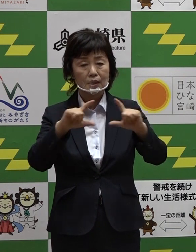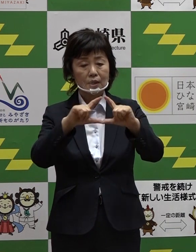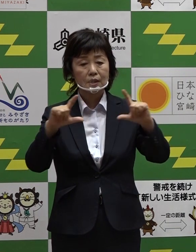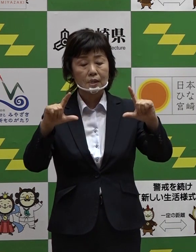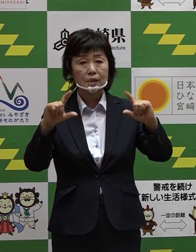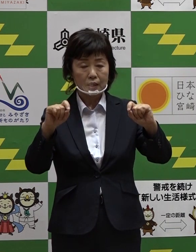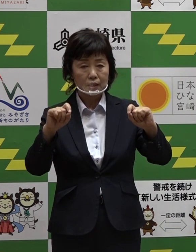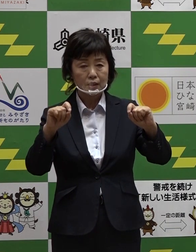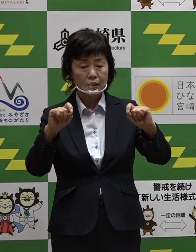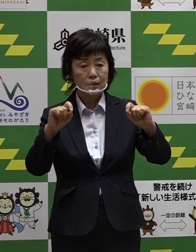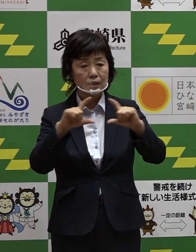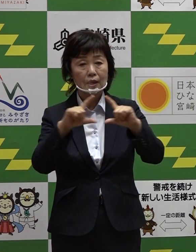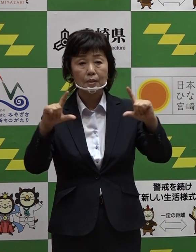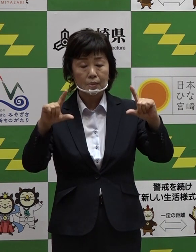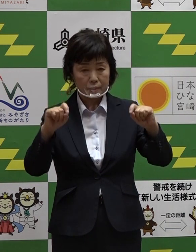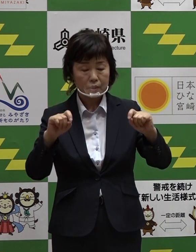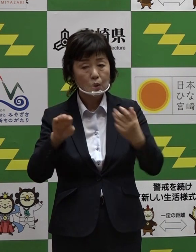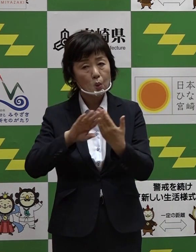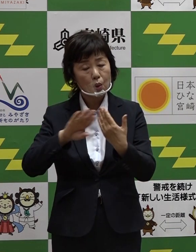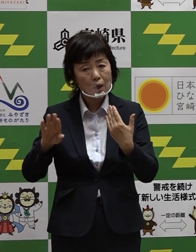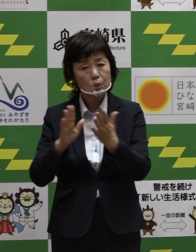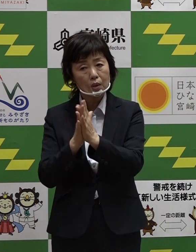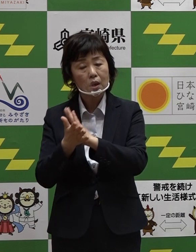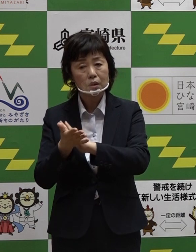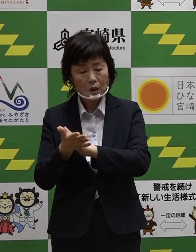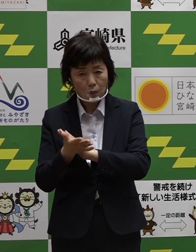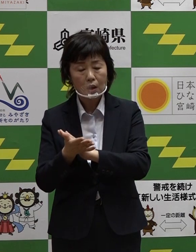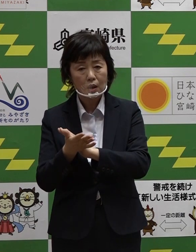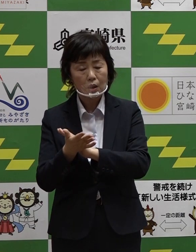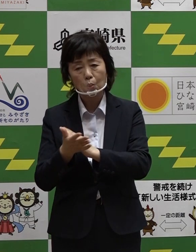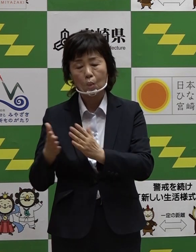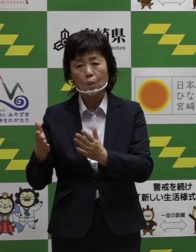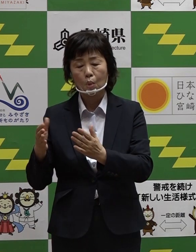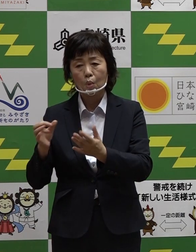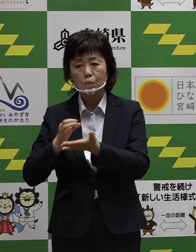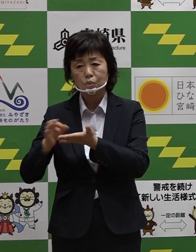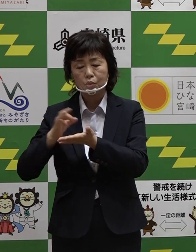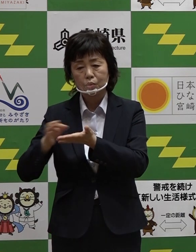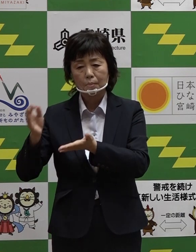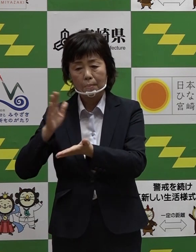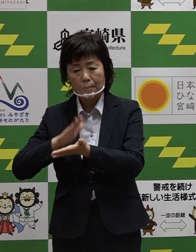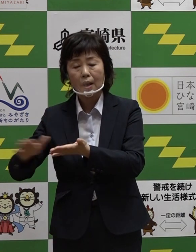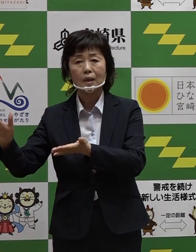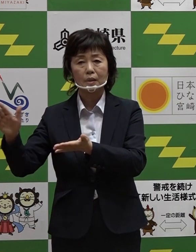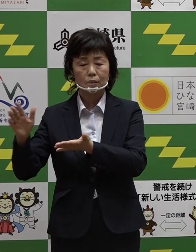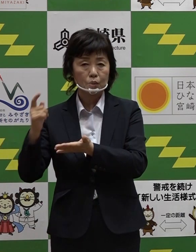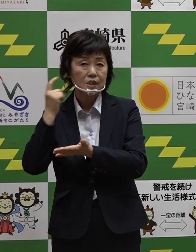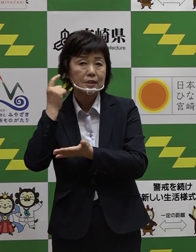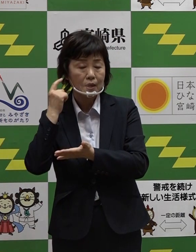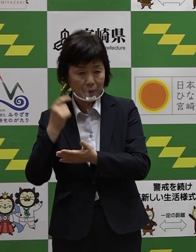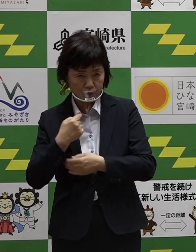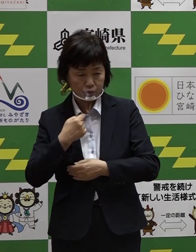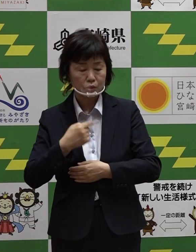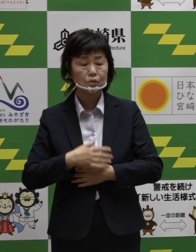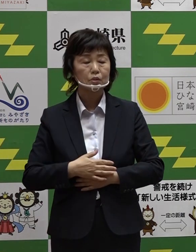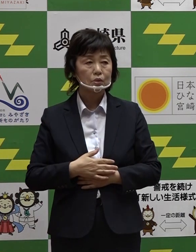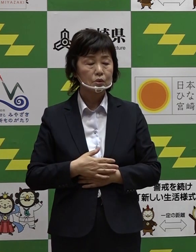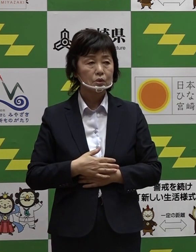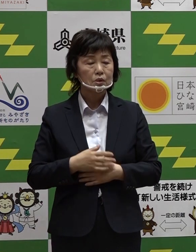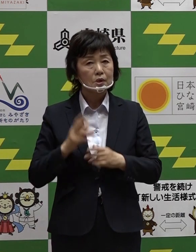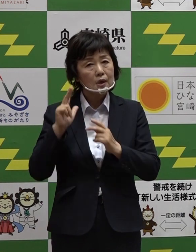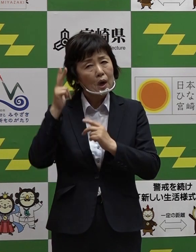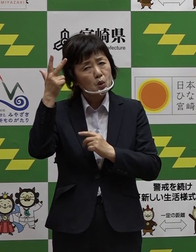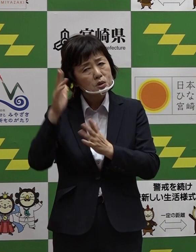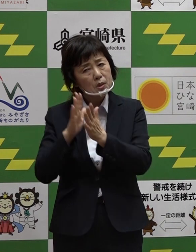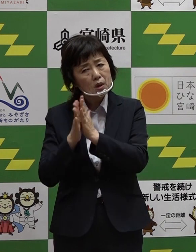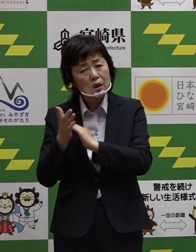割、他県ではもう人気で、あっという間にという話も聞いてますので、鹿児島